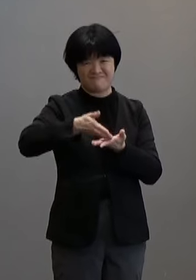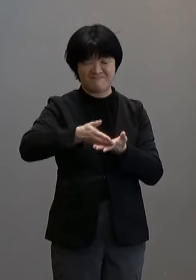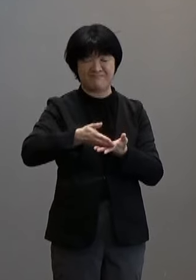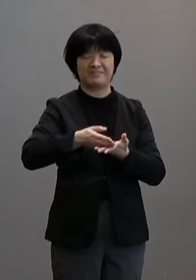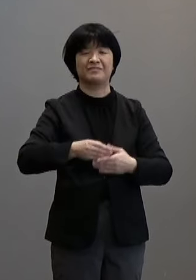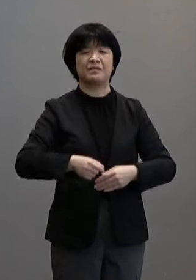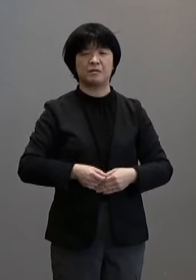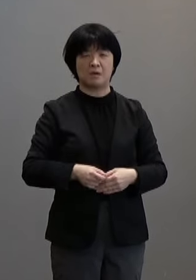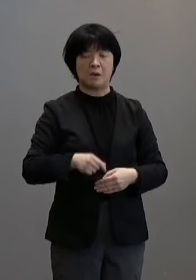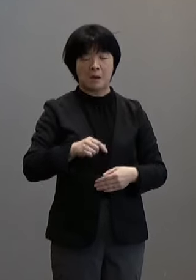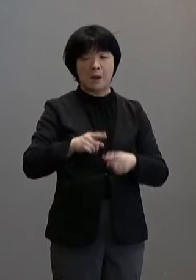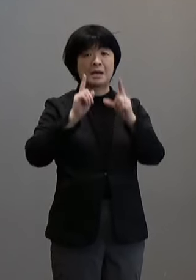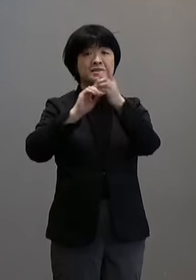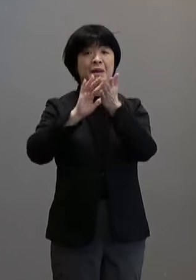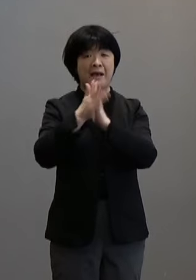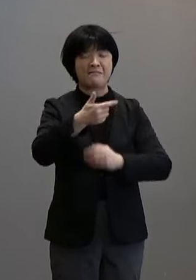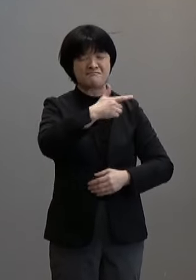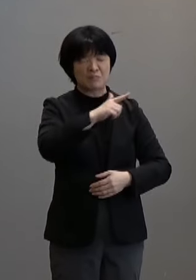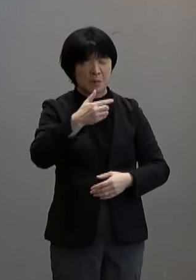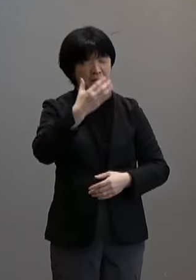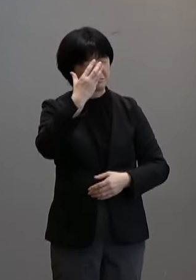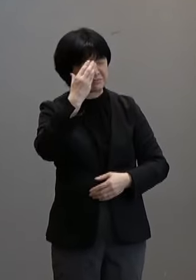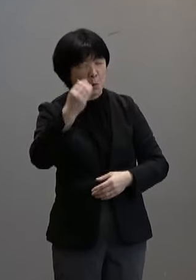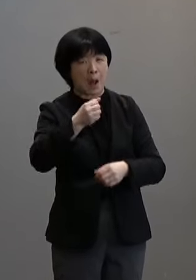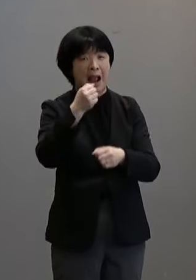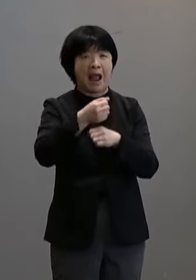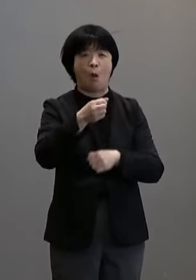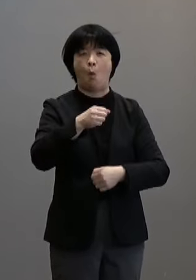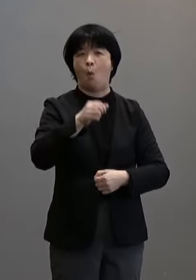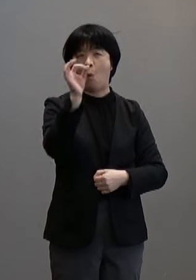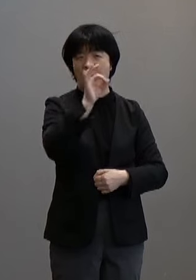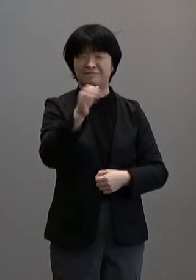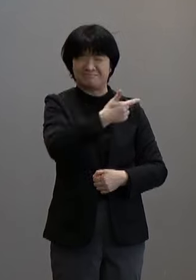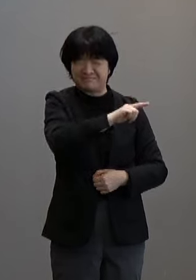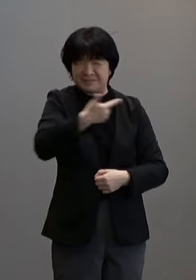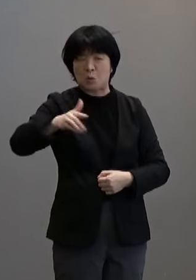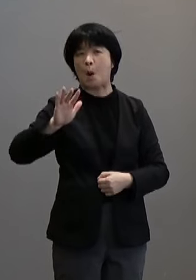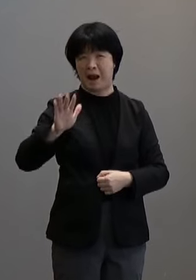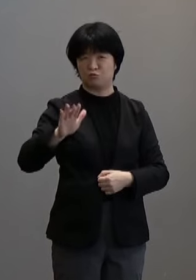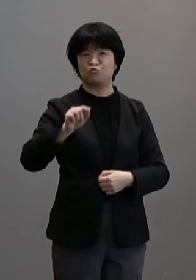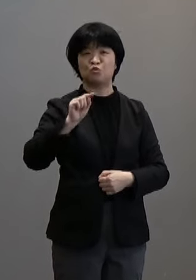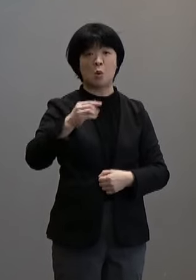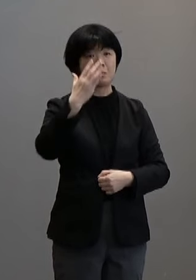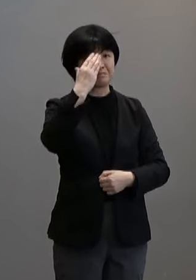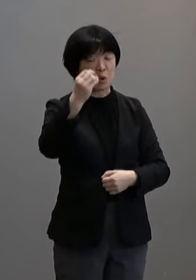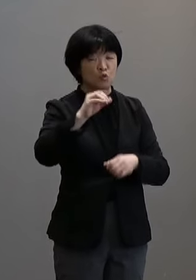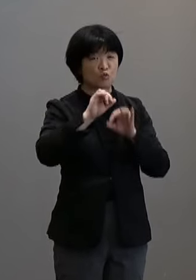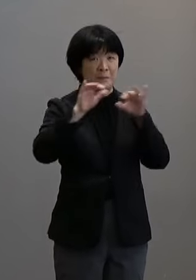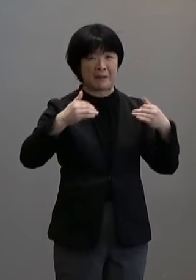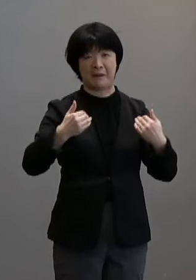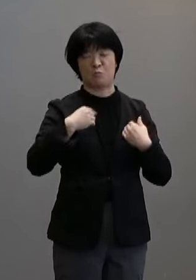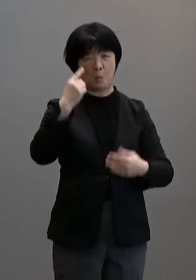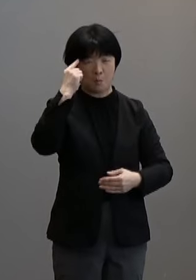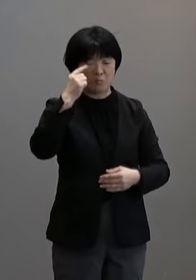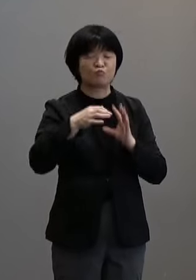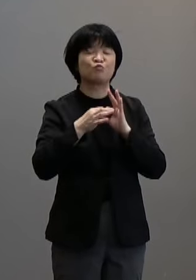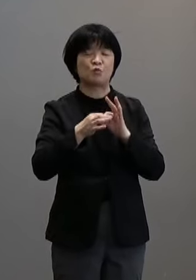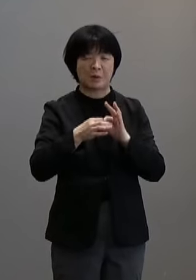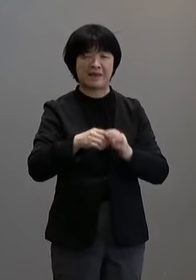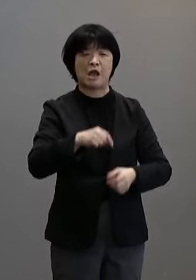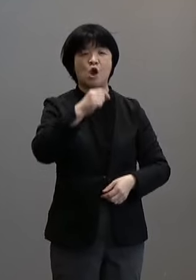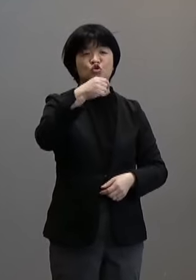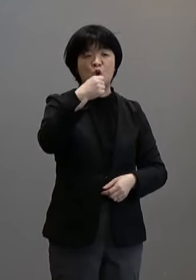かしたこだわりのある魅力的な加工商品が数多くあります。県ではその魅力を発信するため、千葉の食産